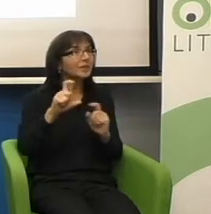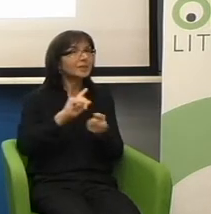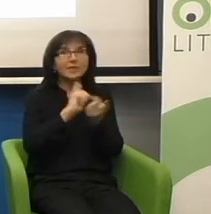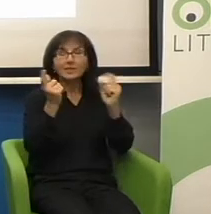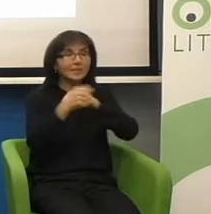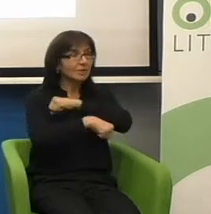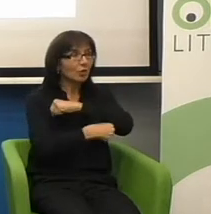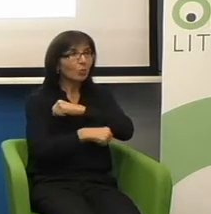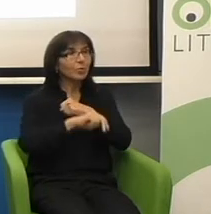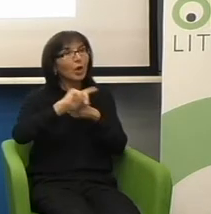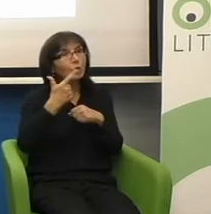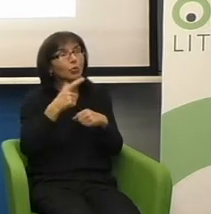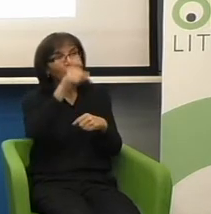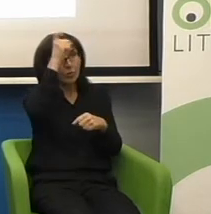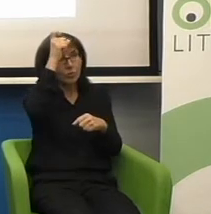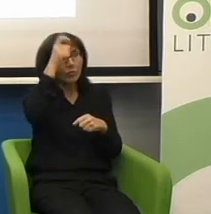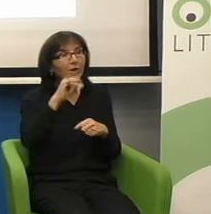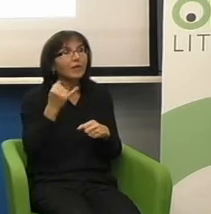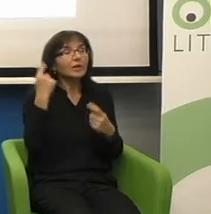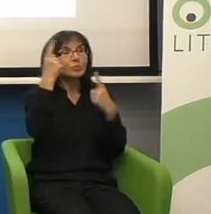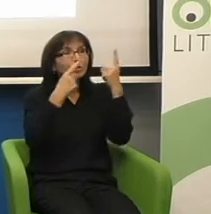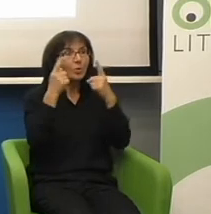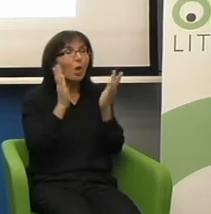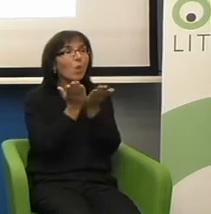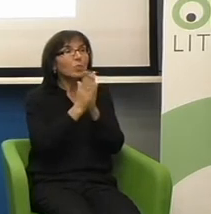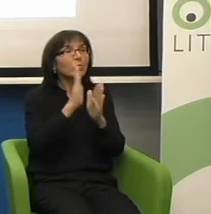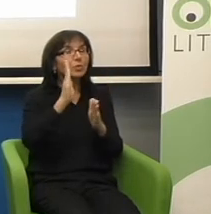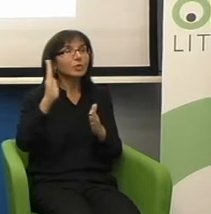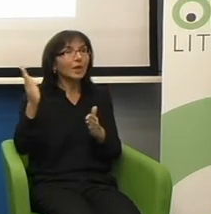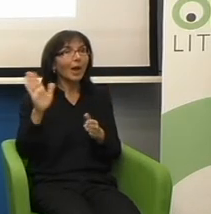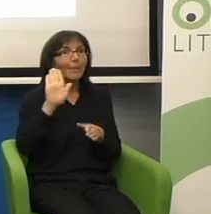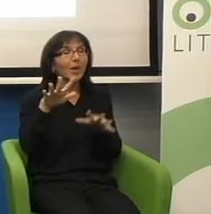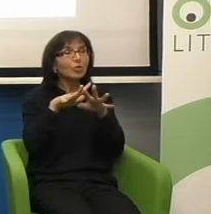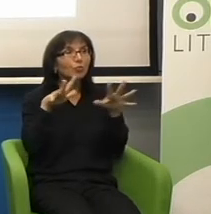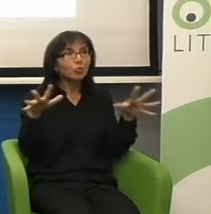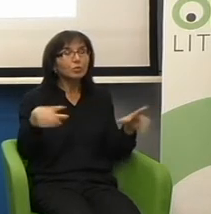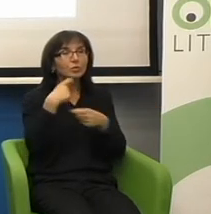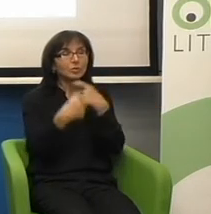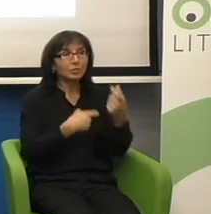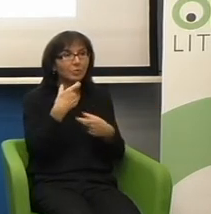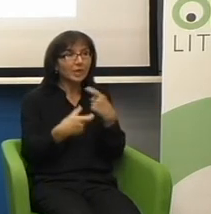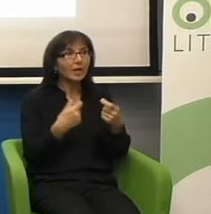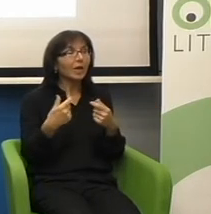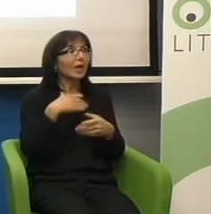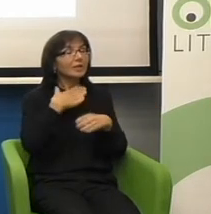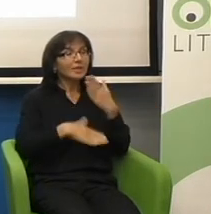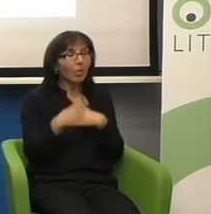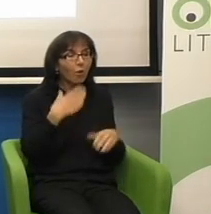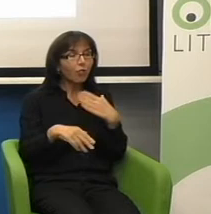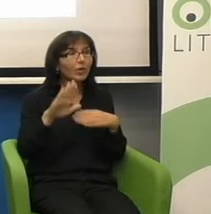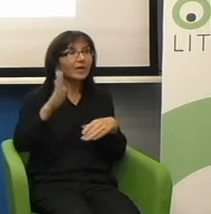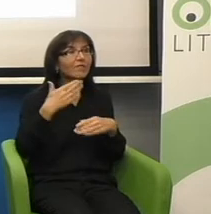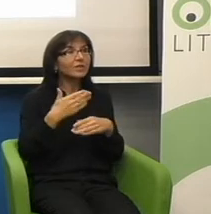człowieka i wydaje się, że biblioteka ma tutaj dużo do zrobienia i cieszę się bardzo, że taki